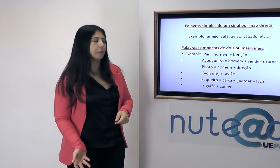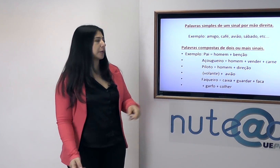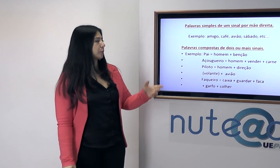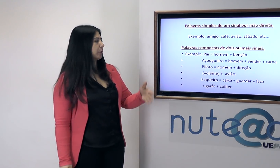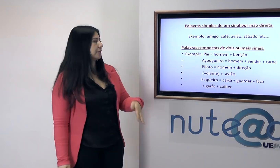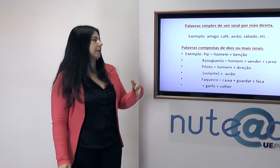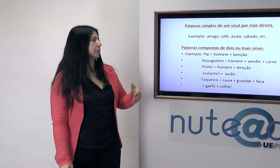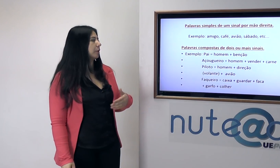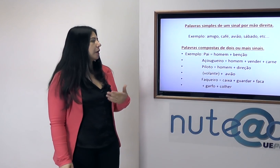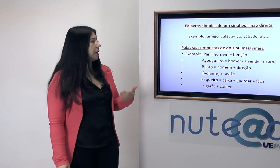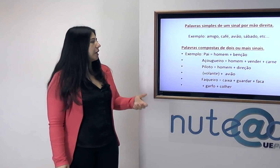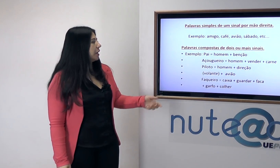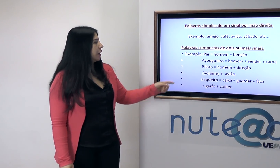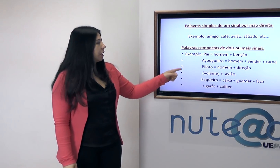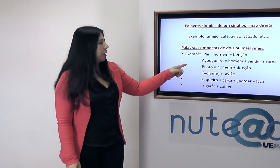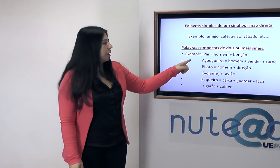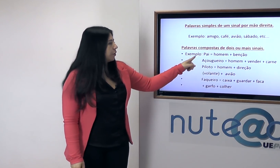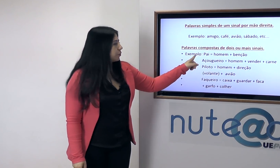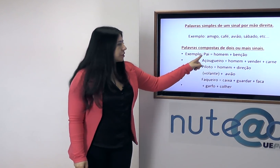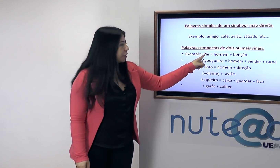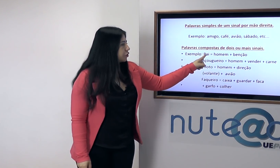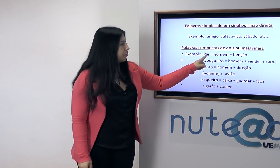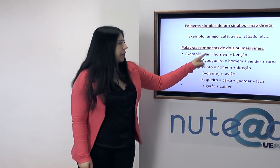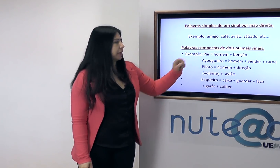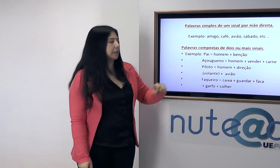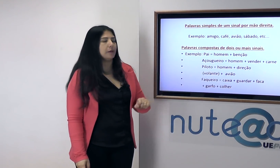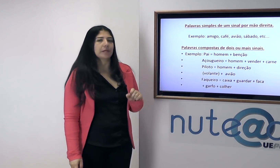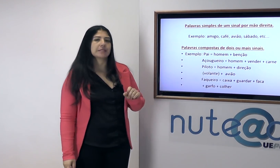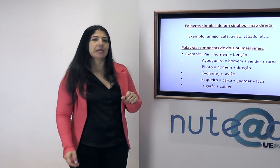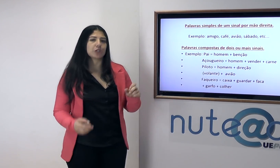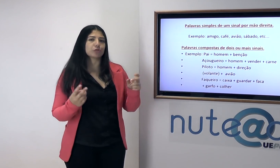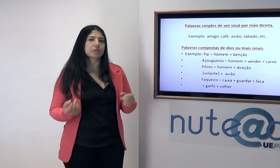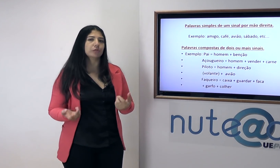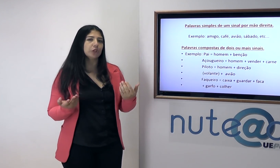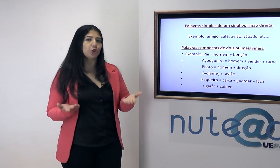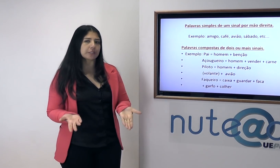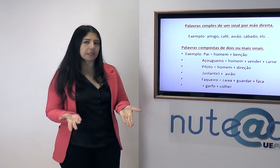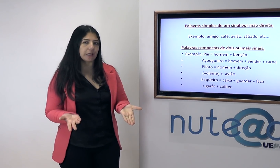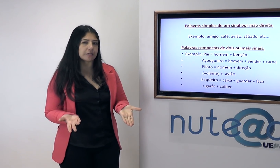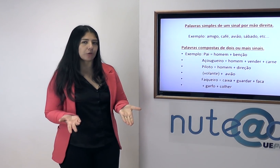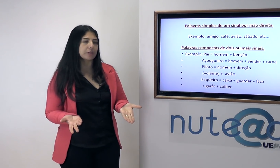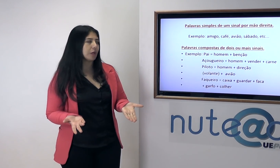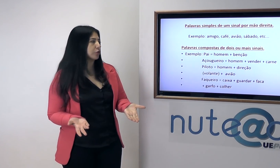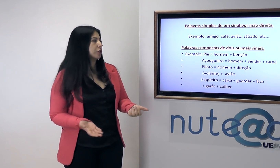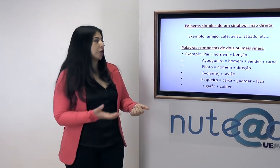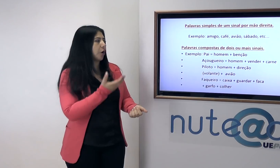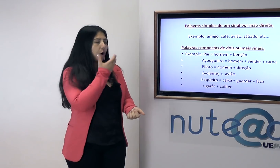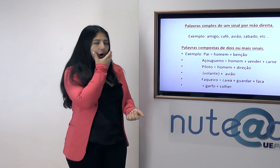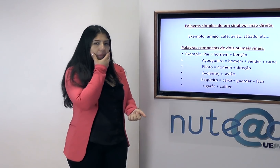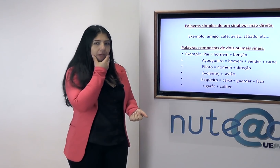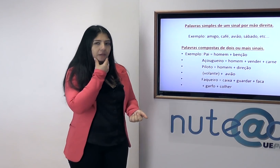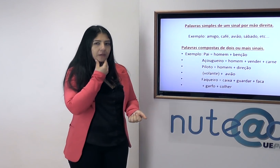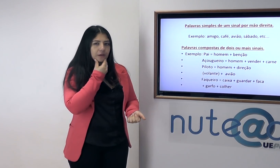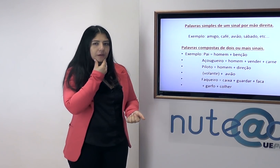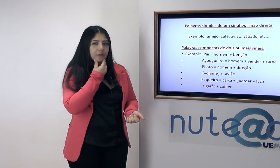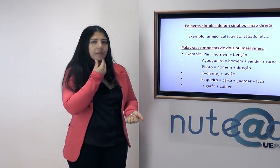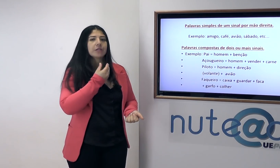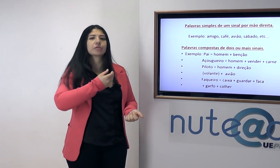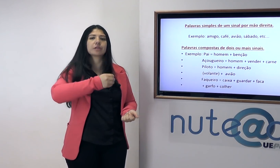Libras. Por exemplo, o sinal de pai em Libras, ele é a junção de 2 sinais. É o sinal de homem mais o sinal